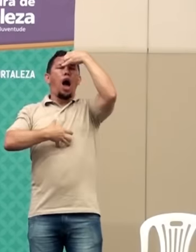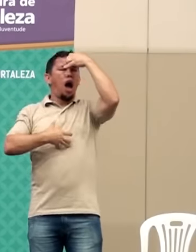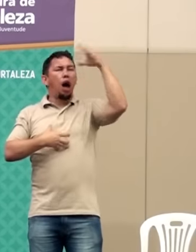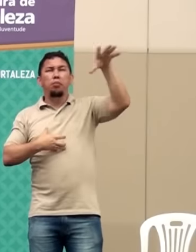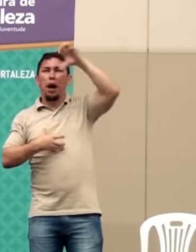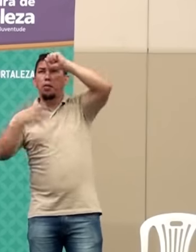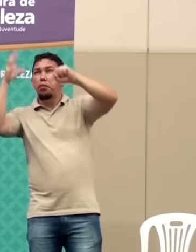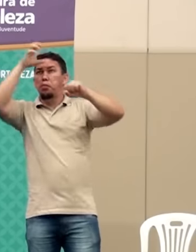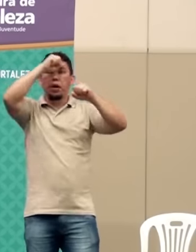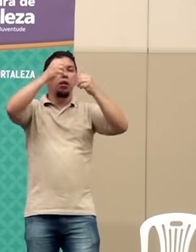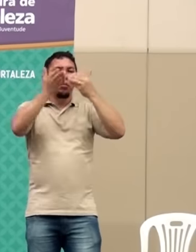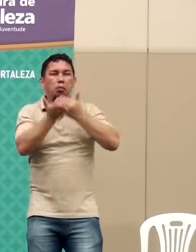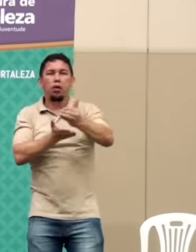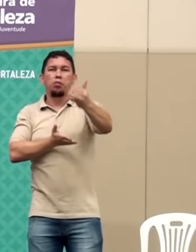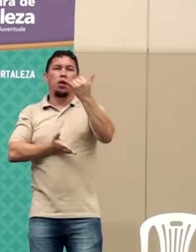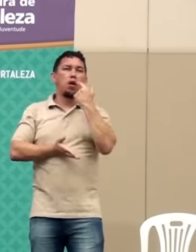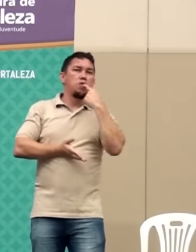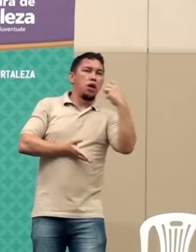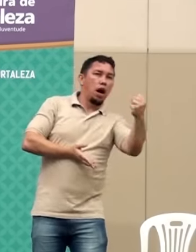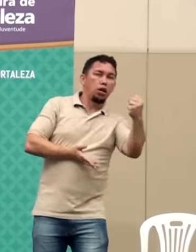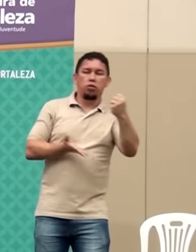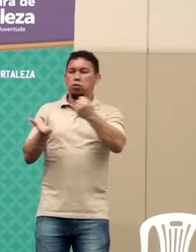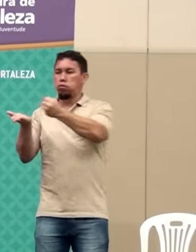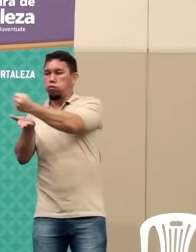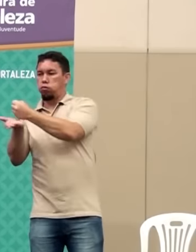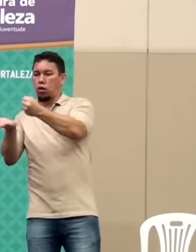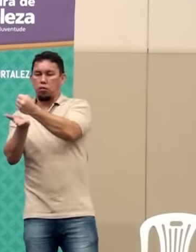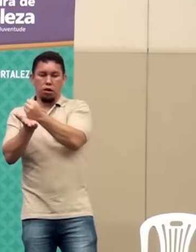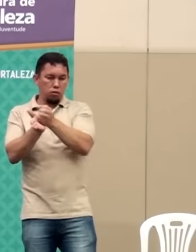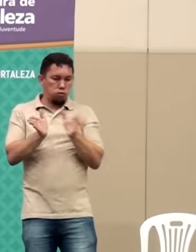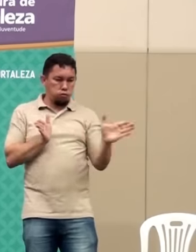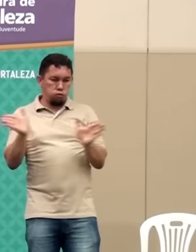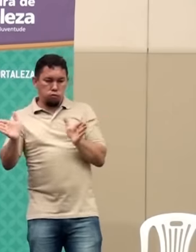no estudo dos ácidos e das bases. Ok?